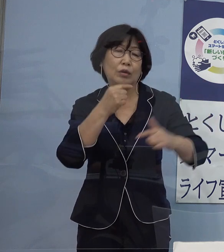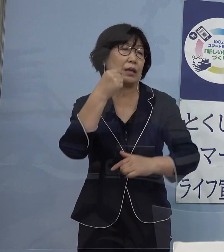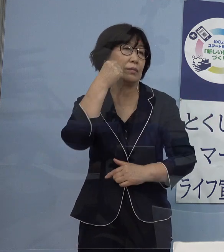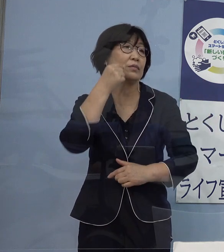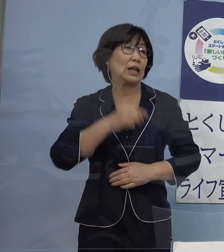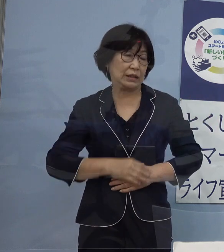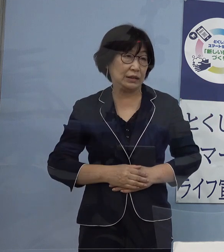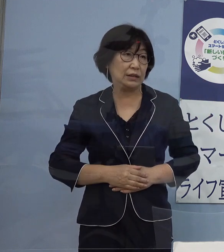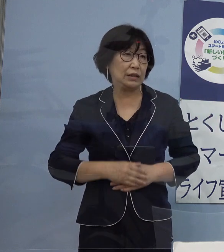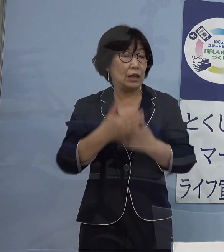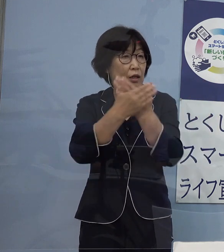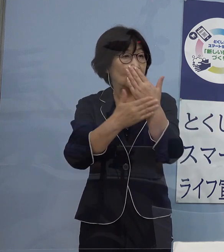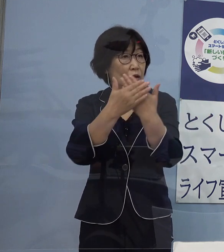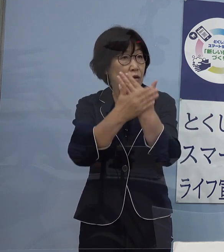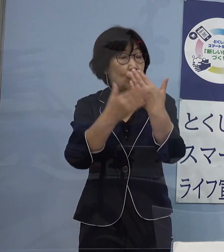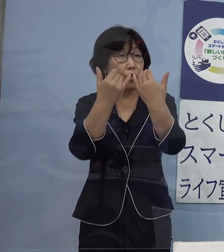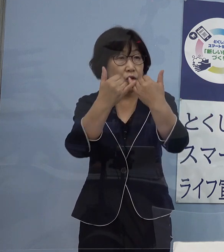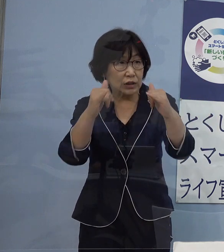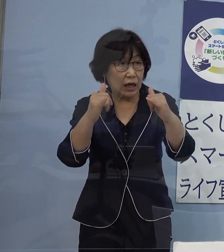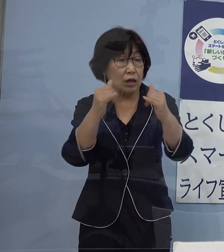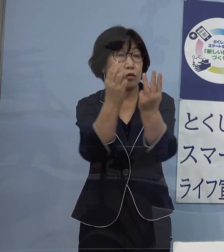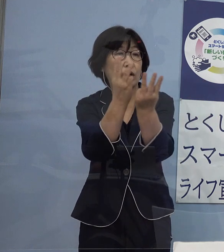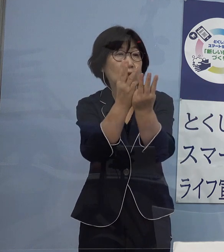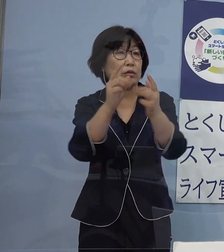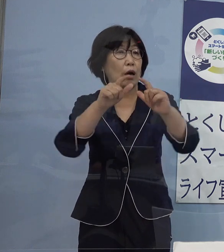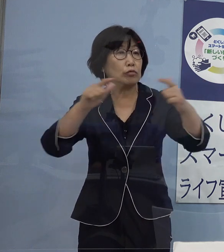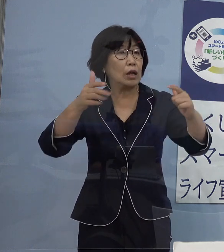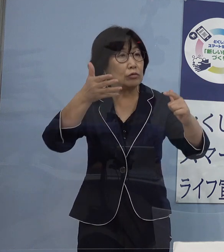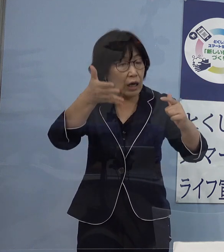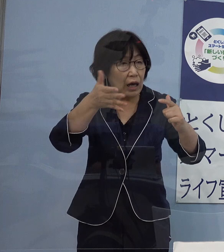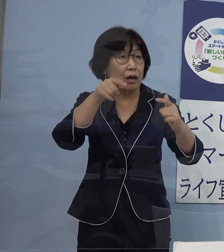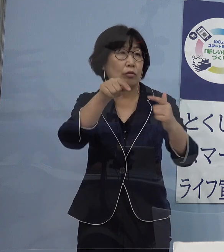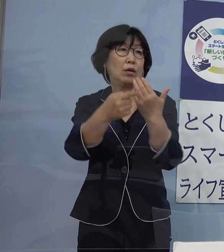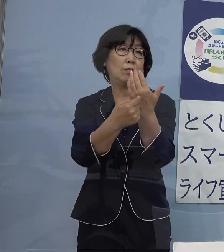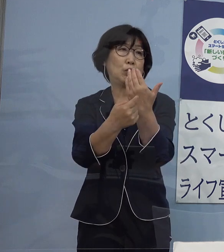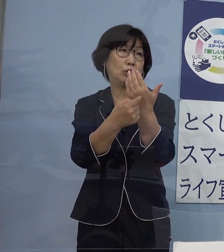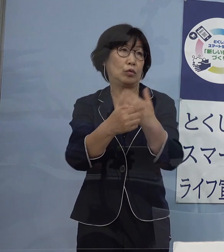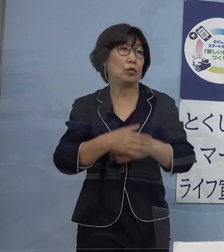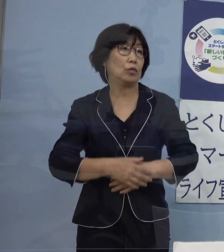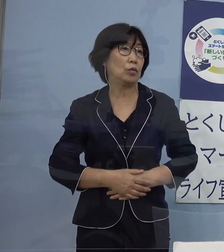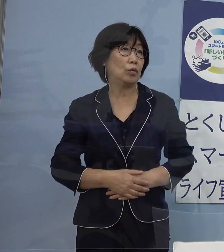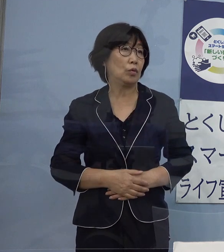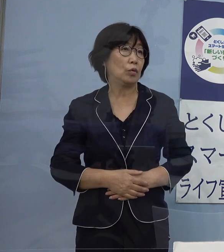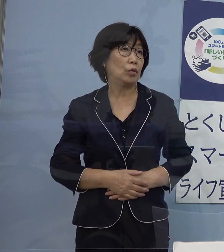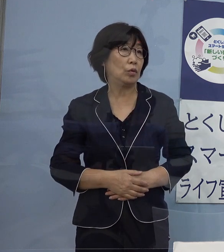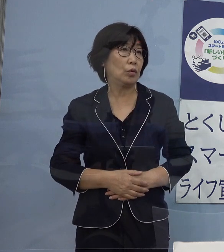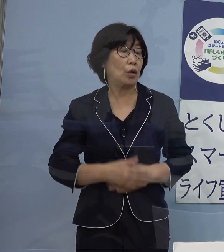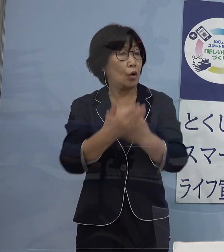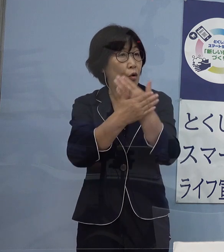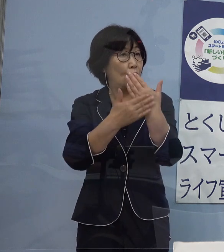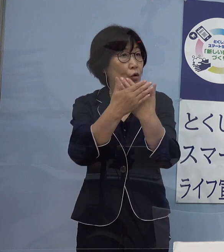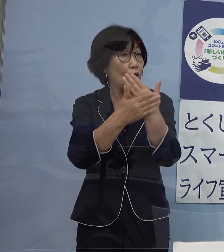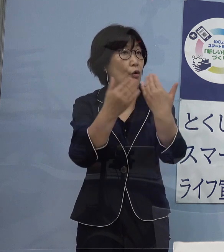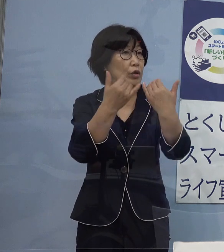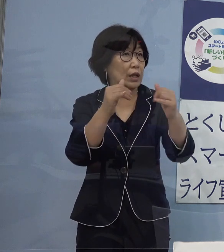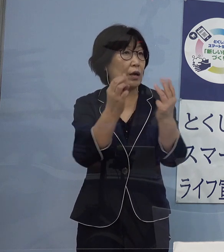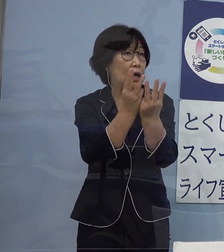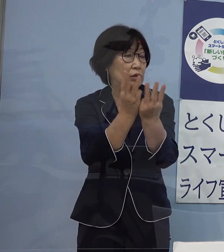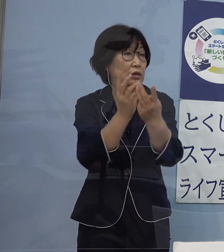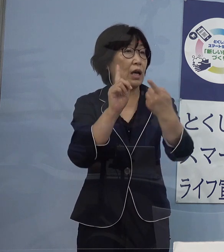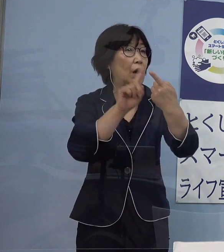養が増えてくるのか、ここがポイントになるかと思います。 療養者の数に合わせて必要であれば増やして、は